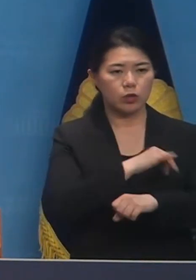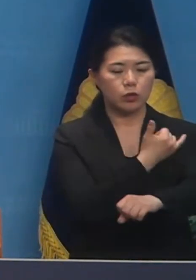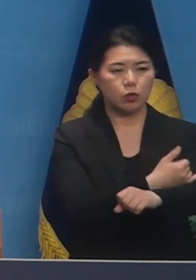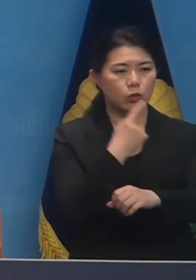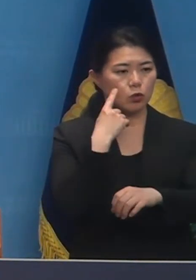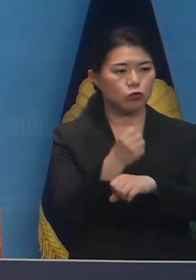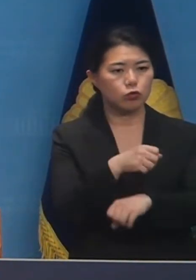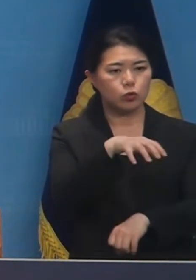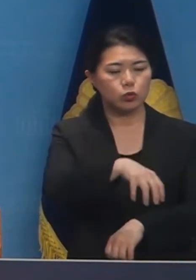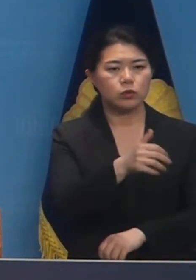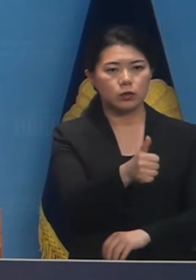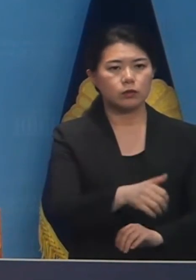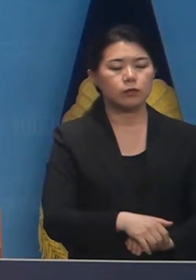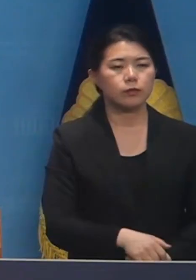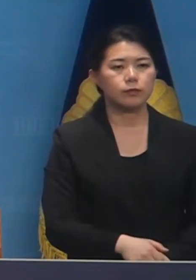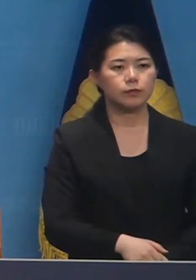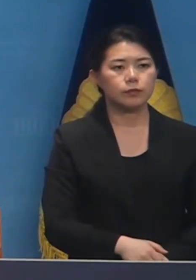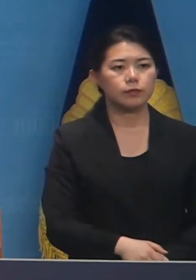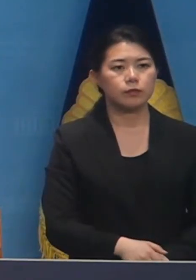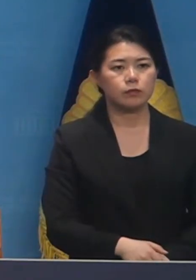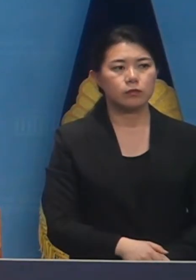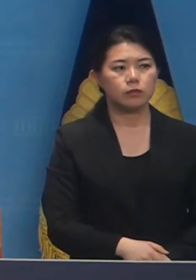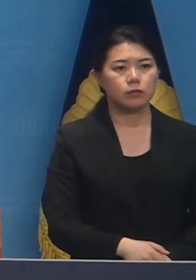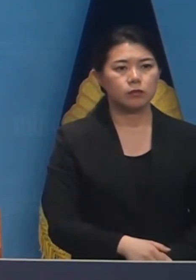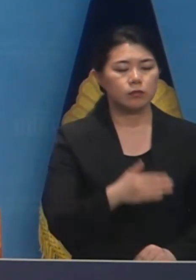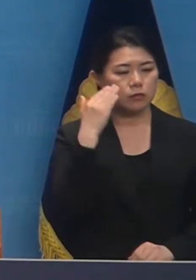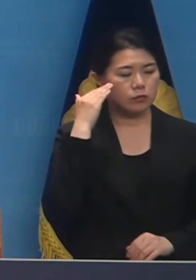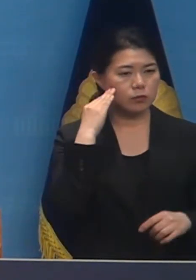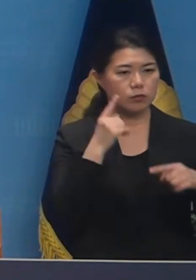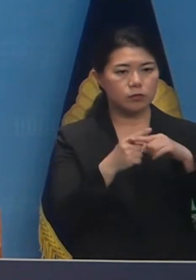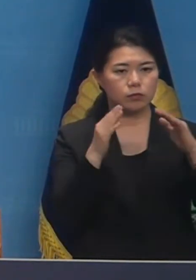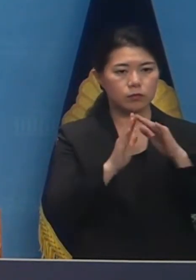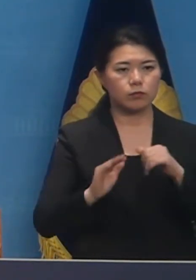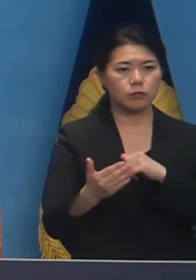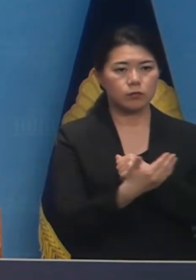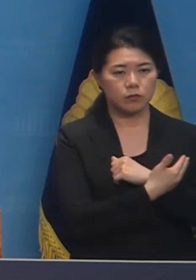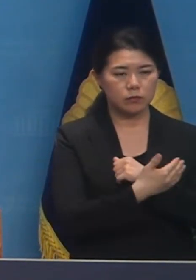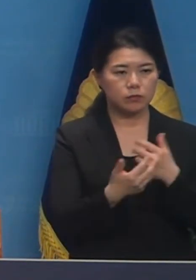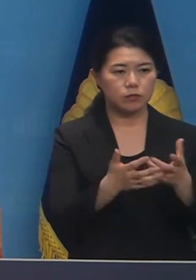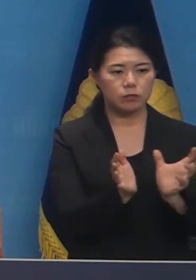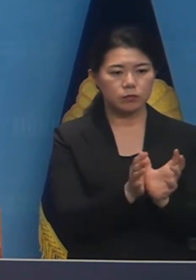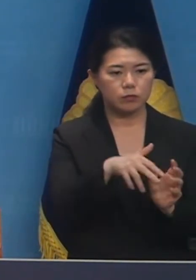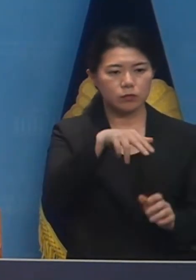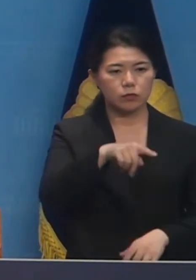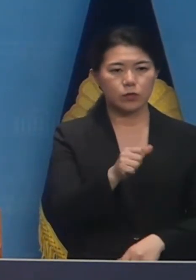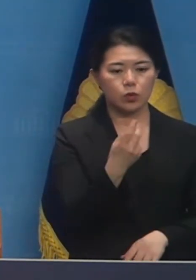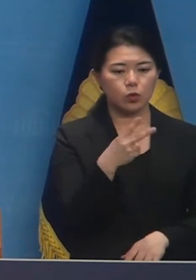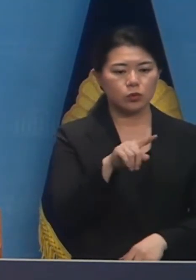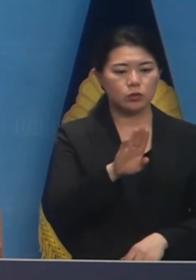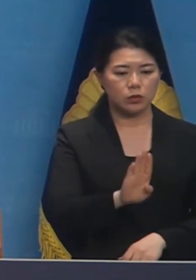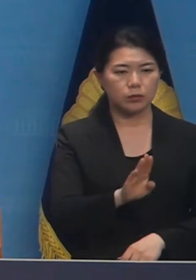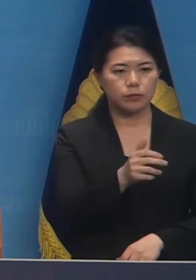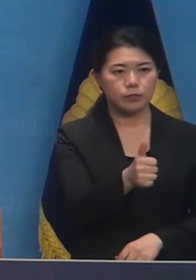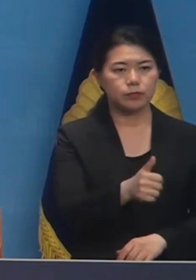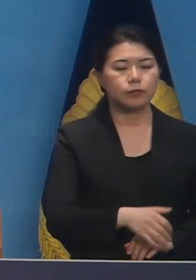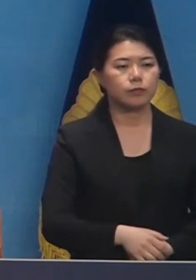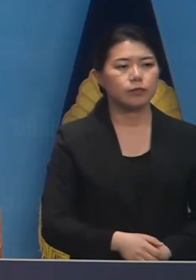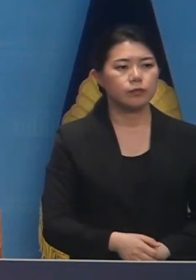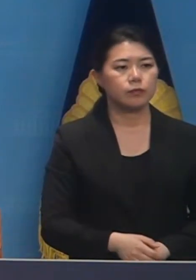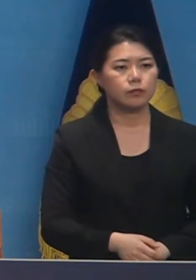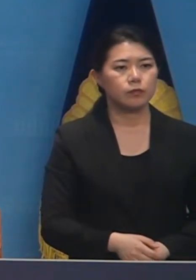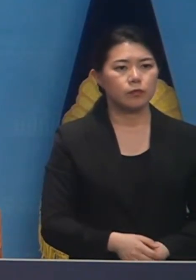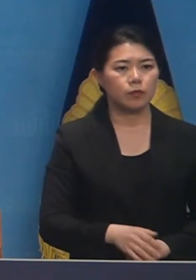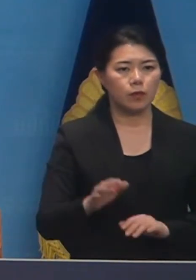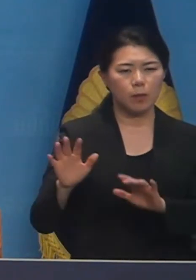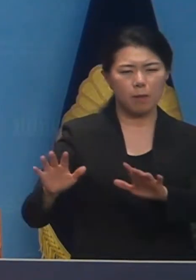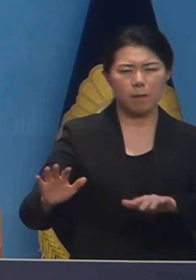바른군인권연구소의 김원길 소장님 오셨습니다. 한국교회 수호결사대 주요섭 공동대표님 오셨습니다. 그리고